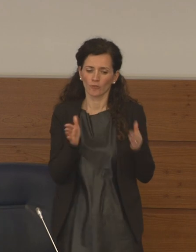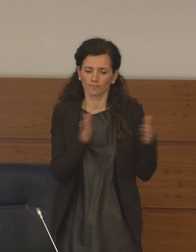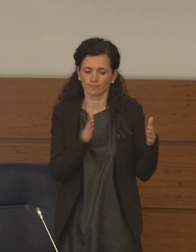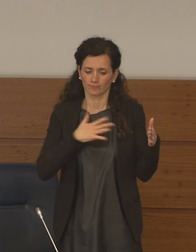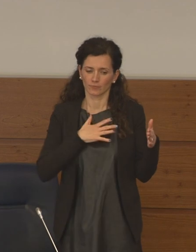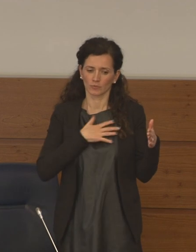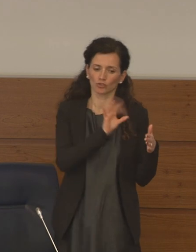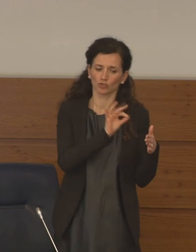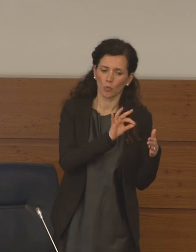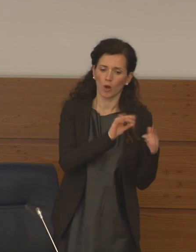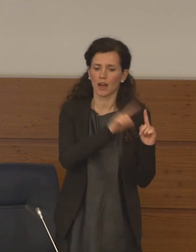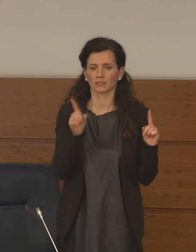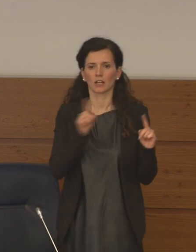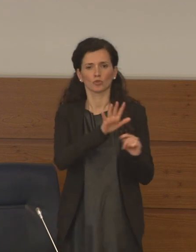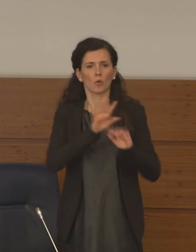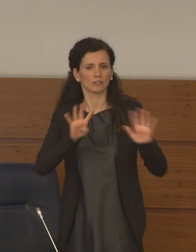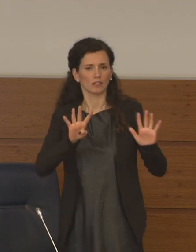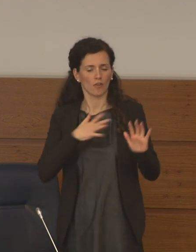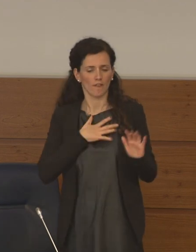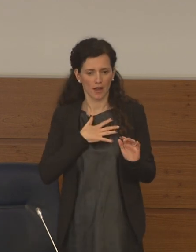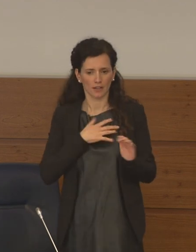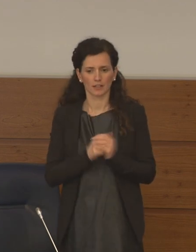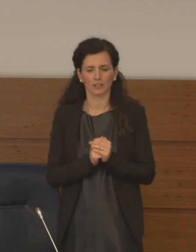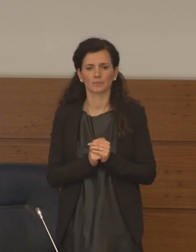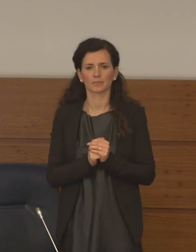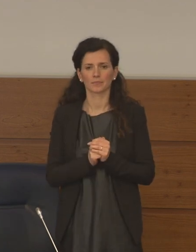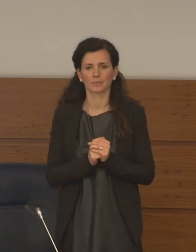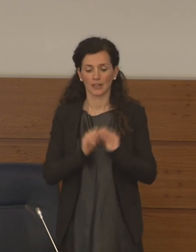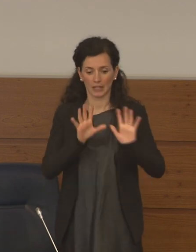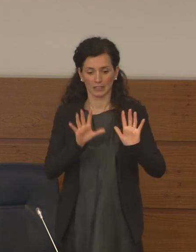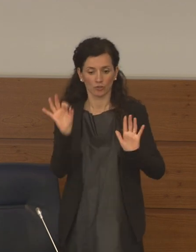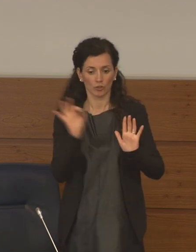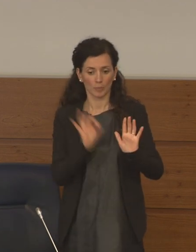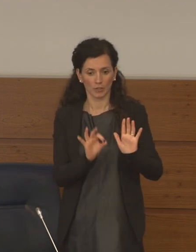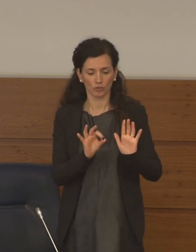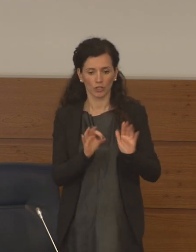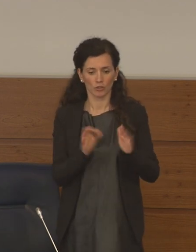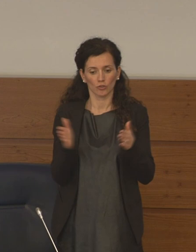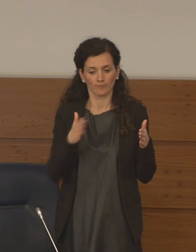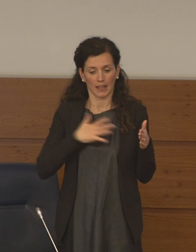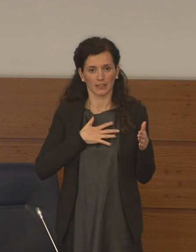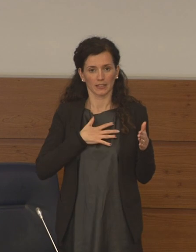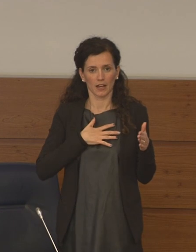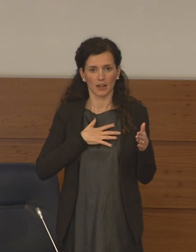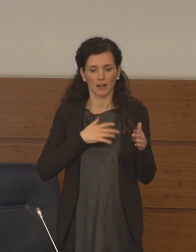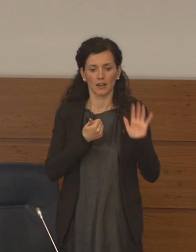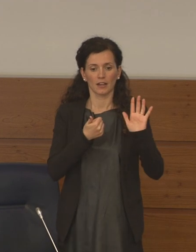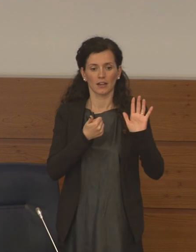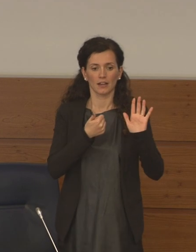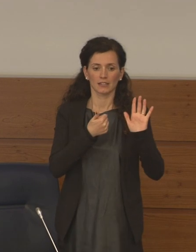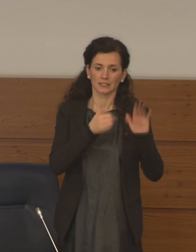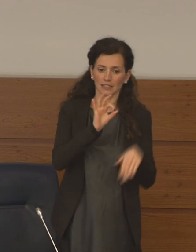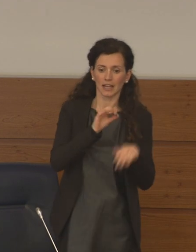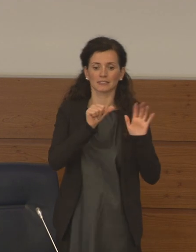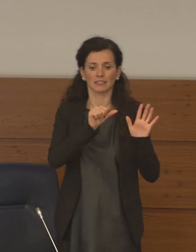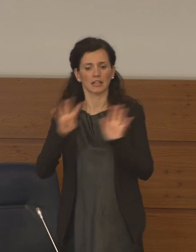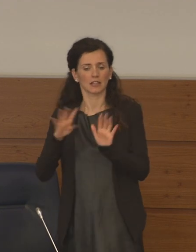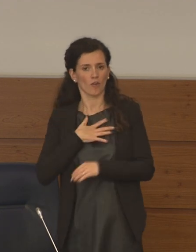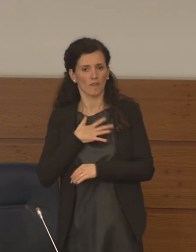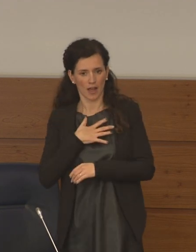50 59 anni il 10 per cento nella fascia di età tra 60 e 69